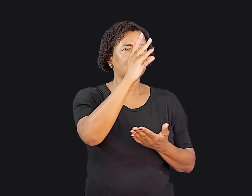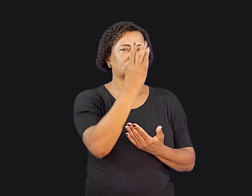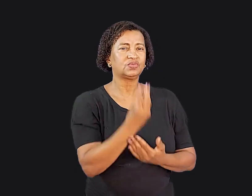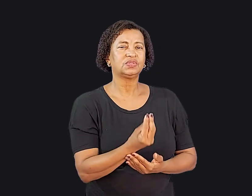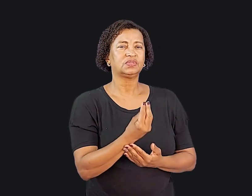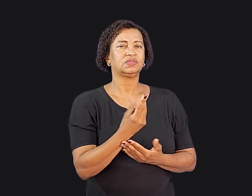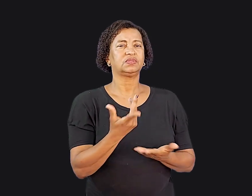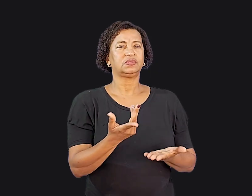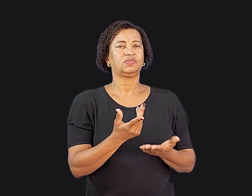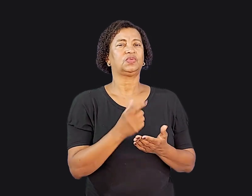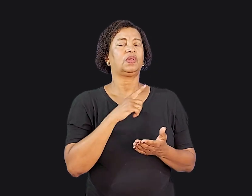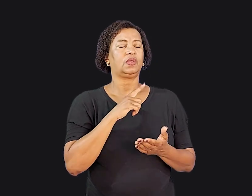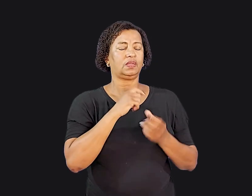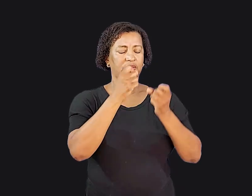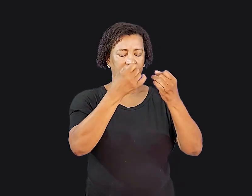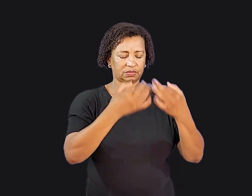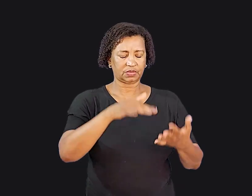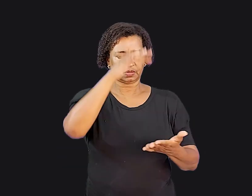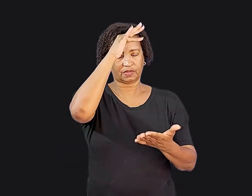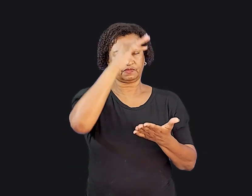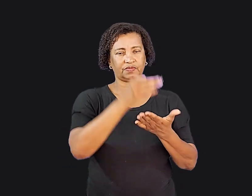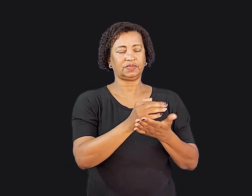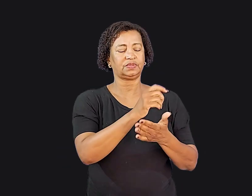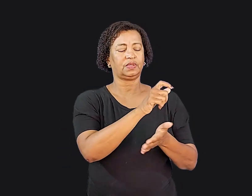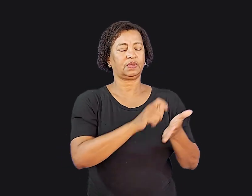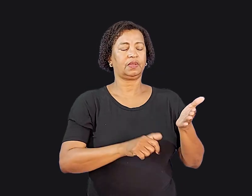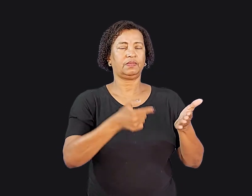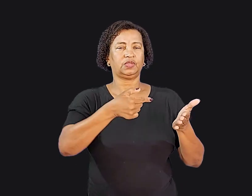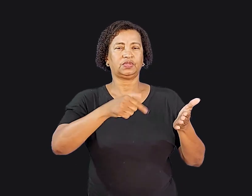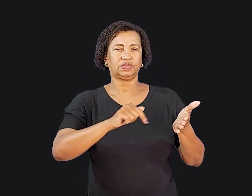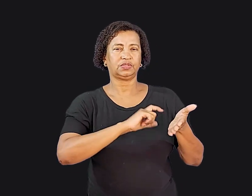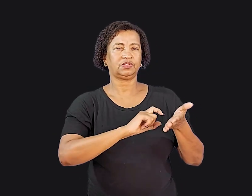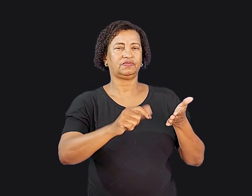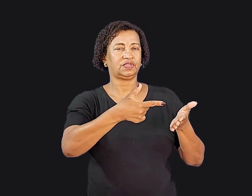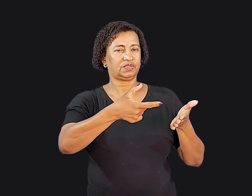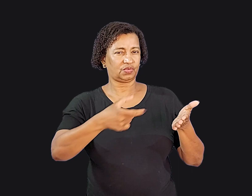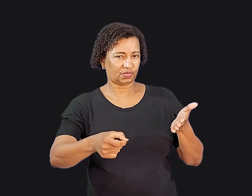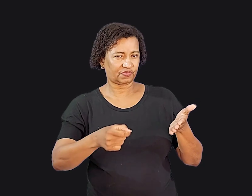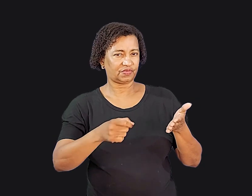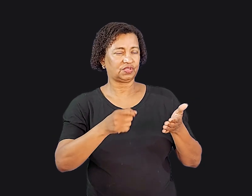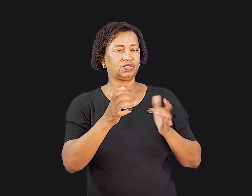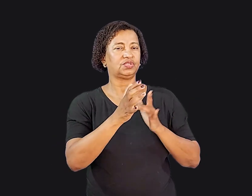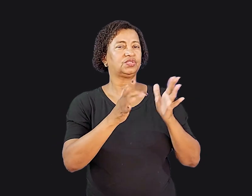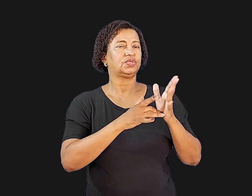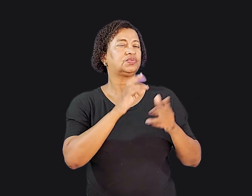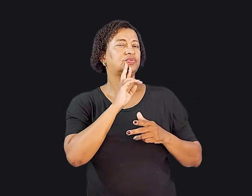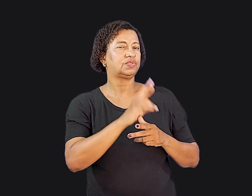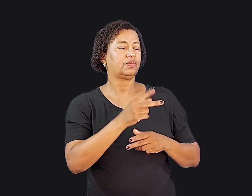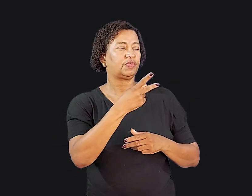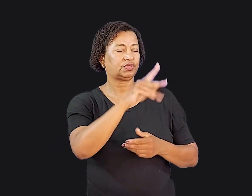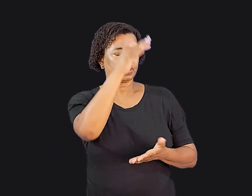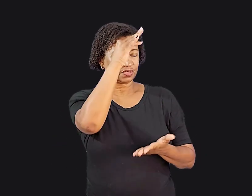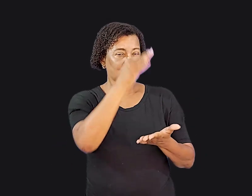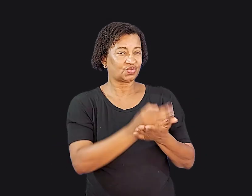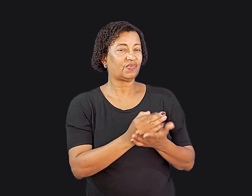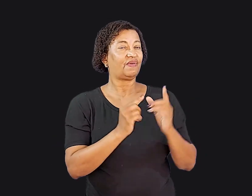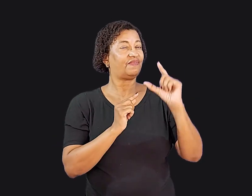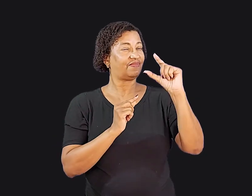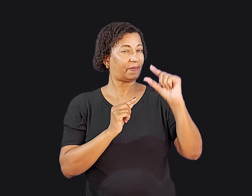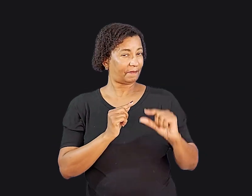de fé. Está em Mateus 17, versículo 20. "Porque a fé que vocês têm é pequena." Qual é a aplicação dessa história para